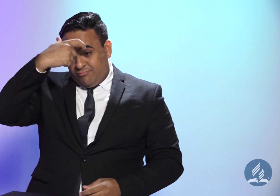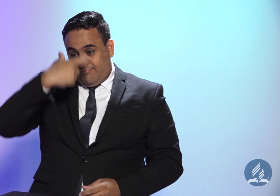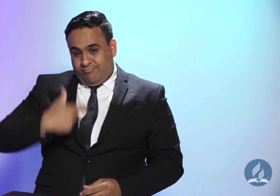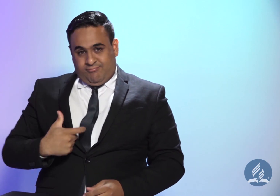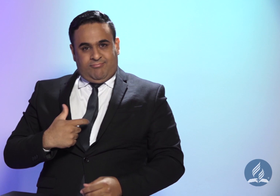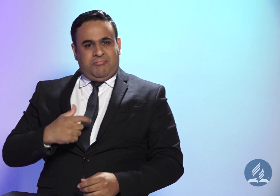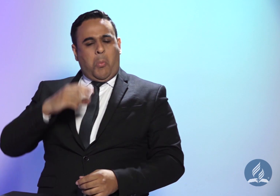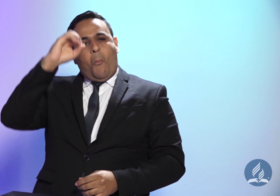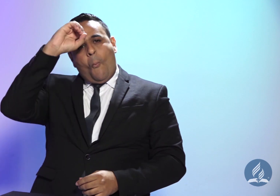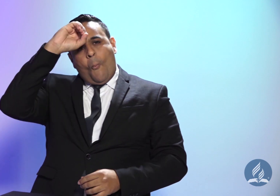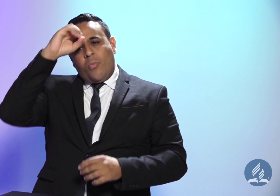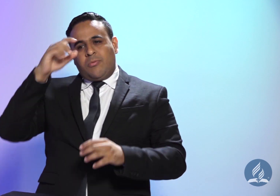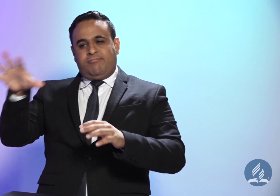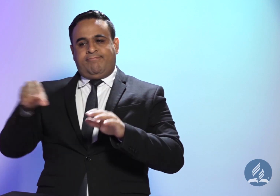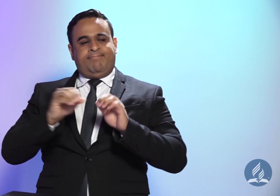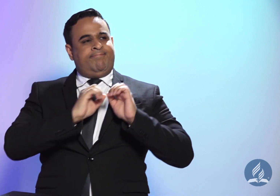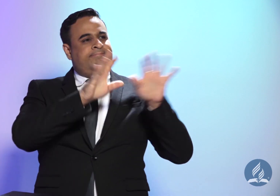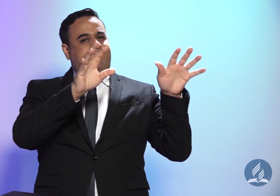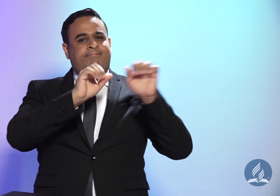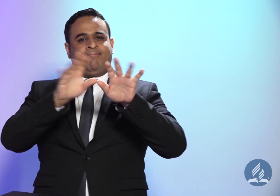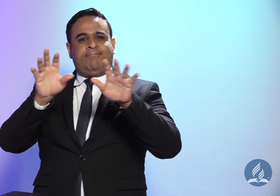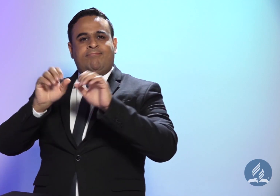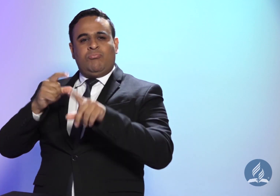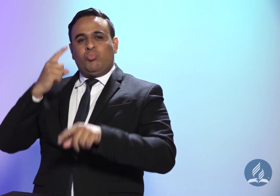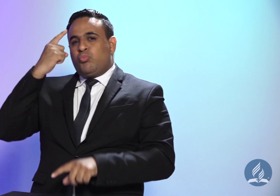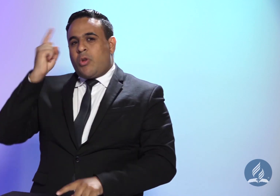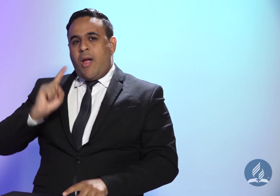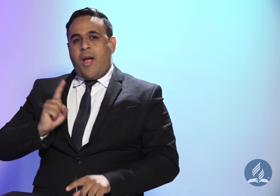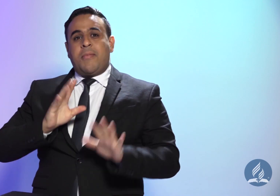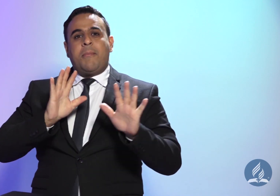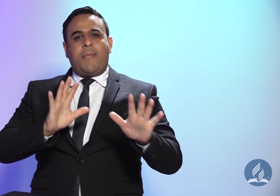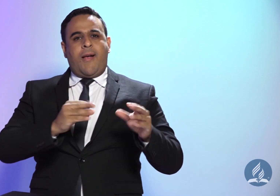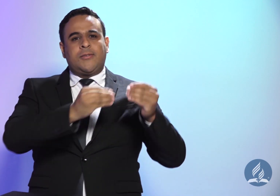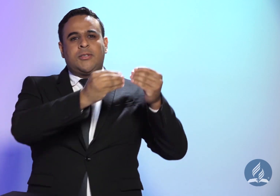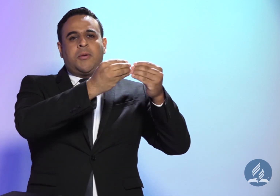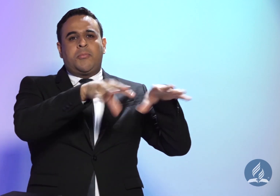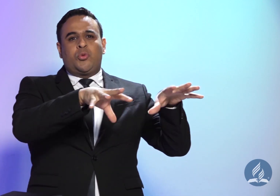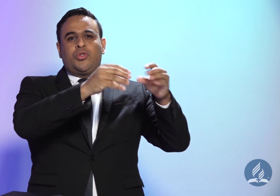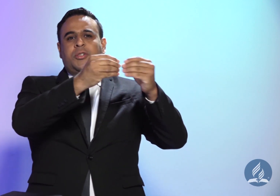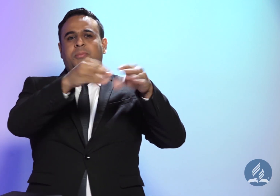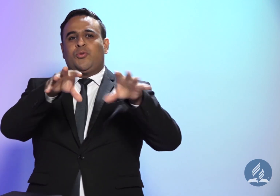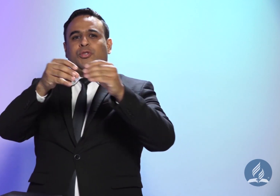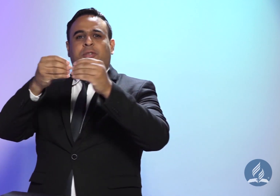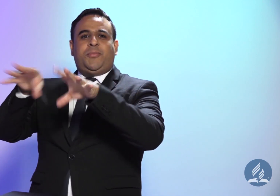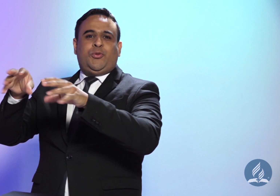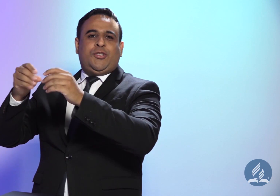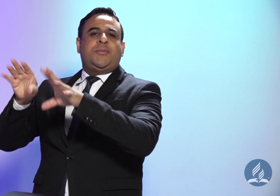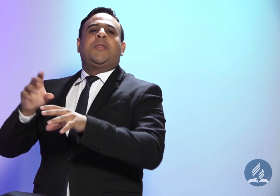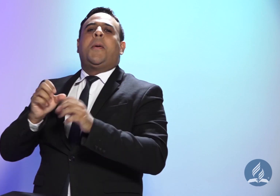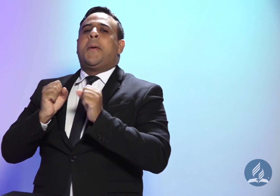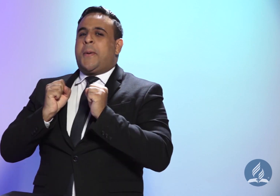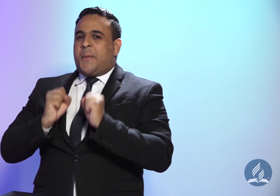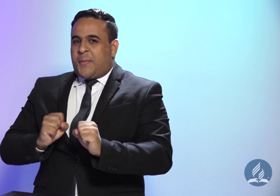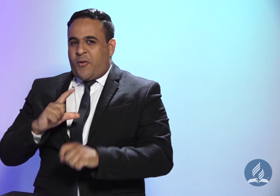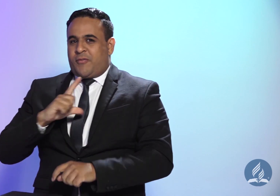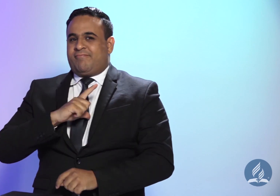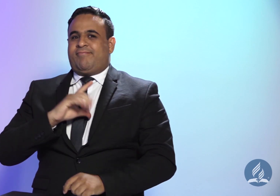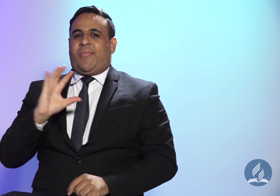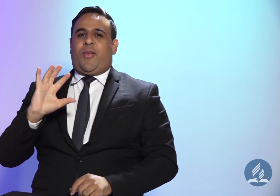compartilha. E é muito importante você ter noção do que você está fazendo. Tem gente que não sabe o que está fazendo, mas o fato de